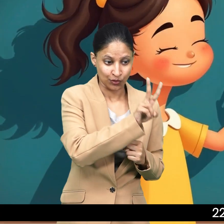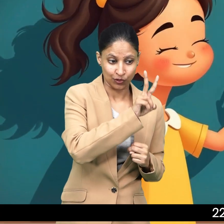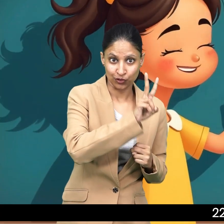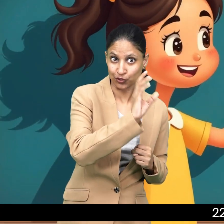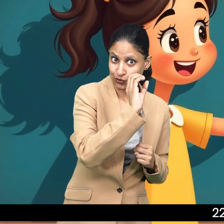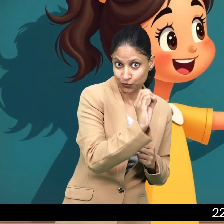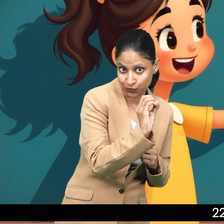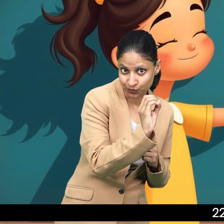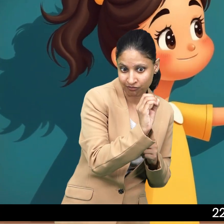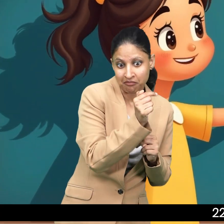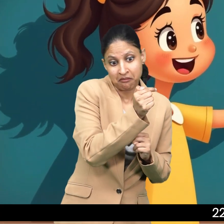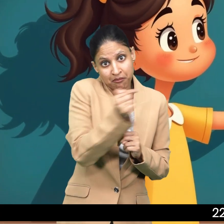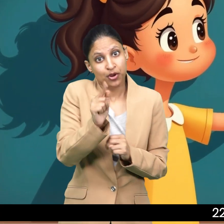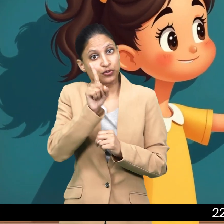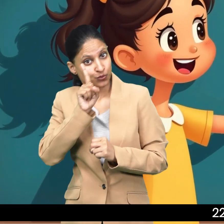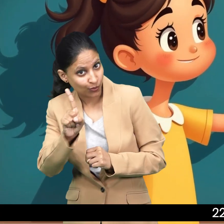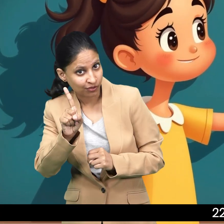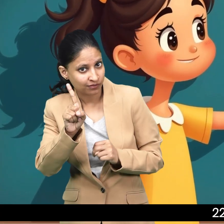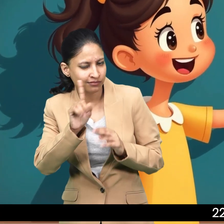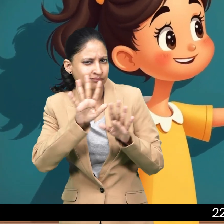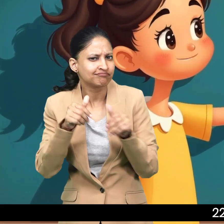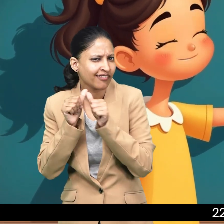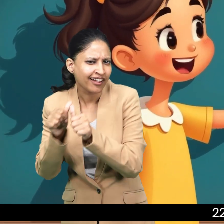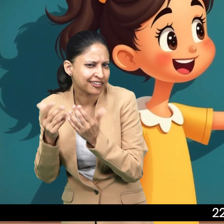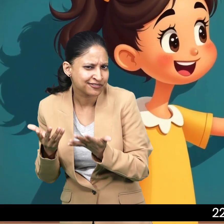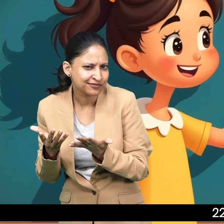220 वजा 1 बरोबर 219.